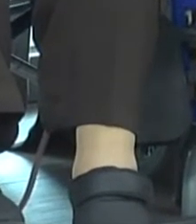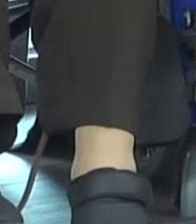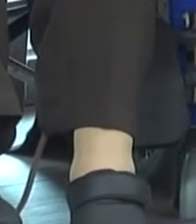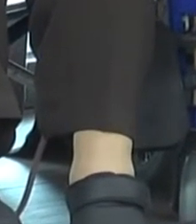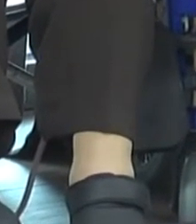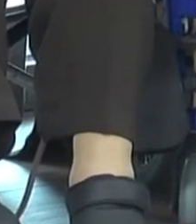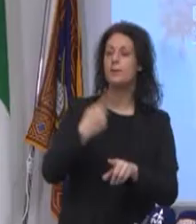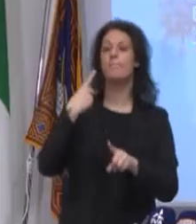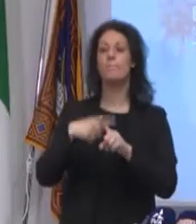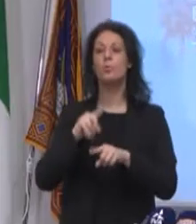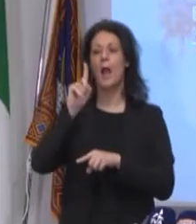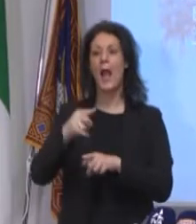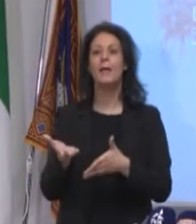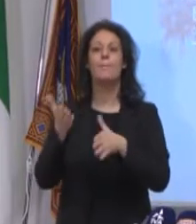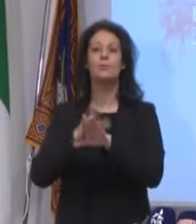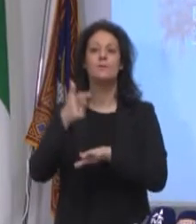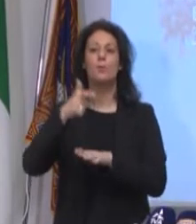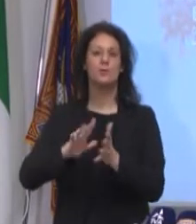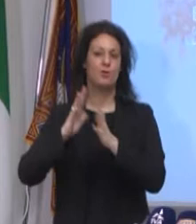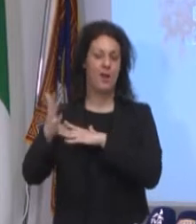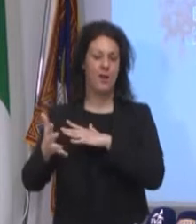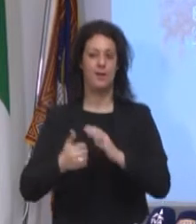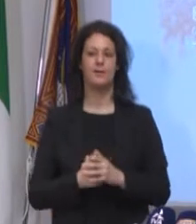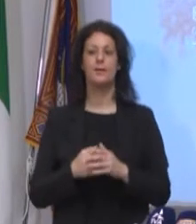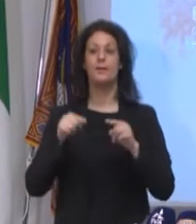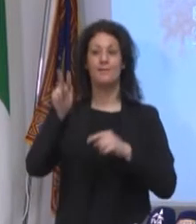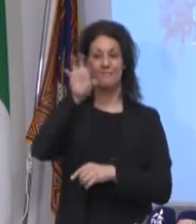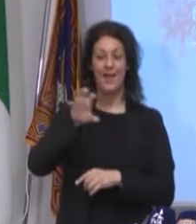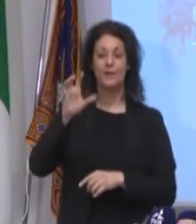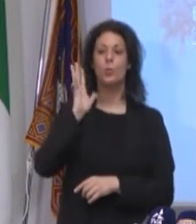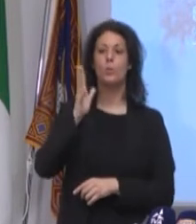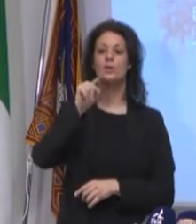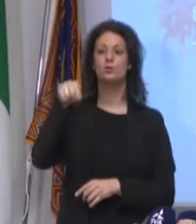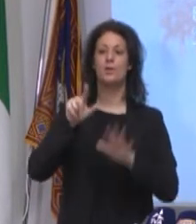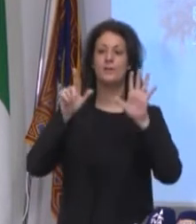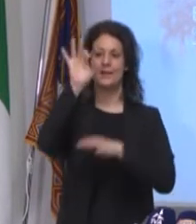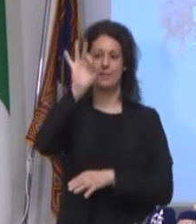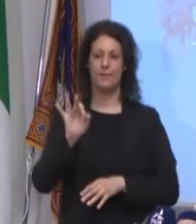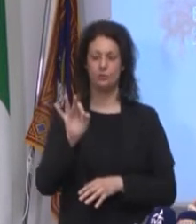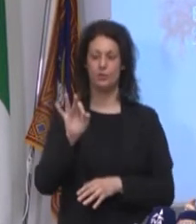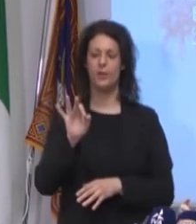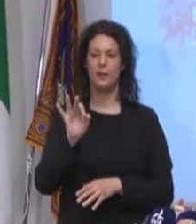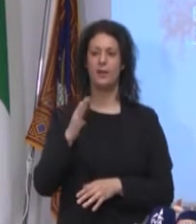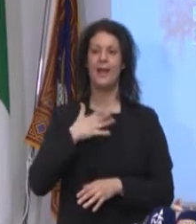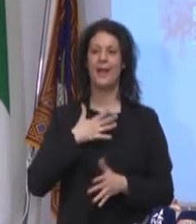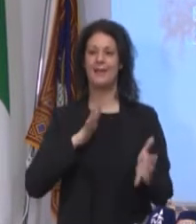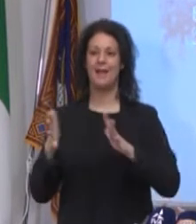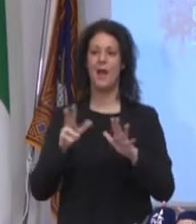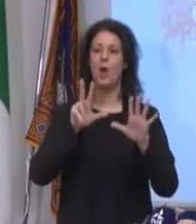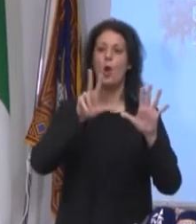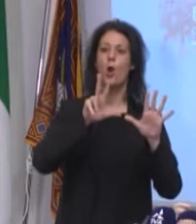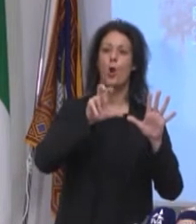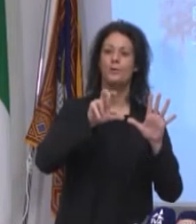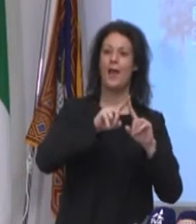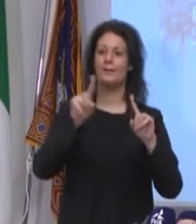rispetto al dato nazionale, che è pari in Veneto al 15,7%, quando sulla fascia di età